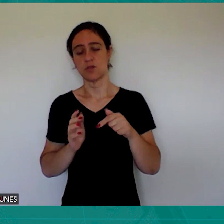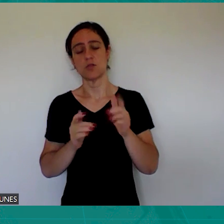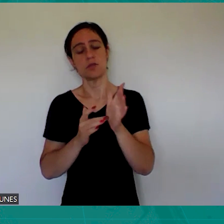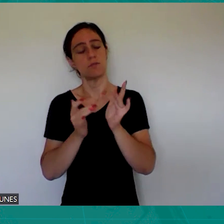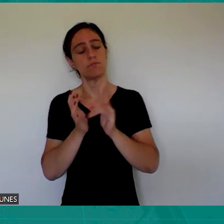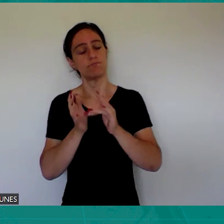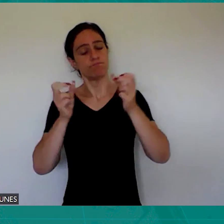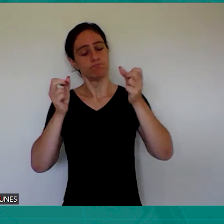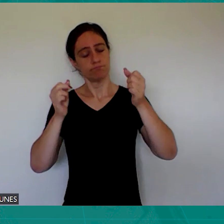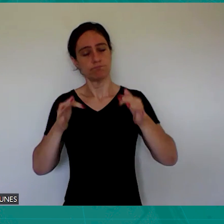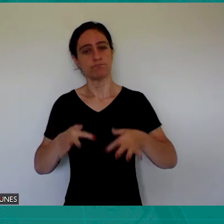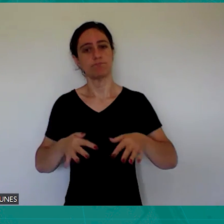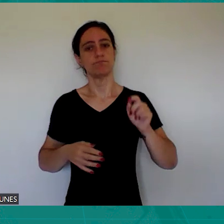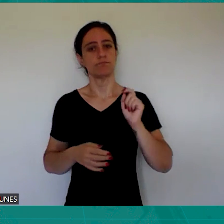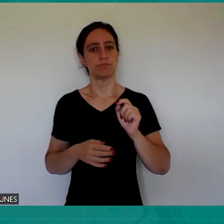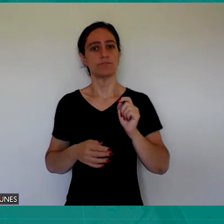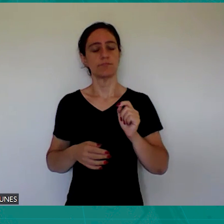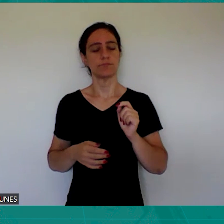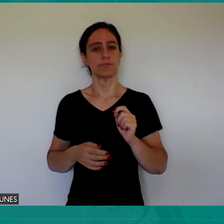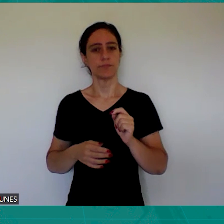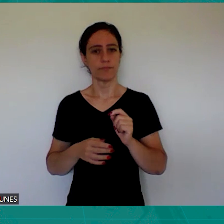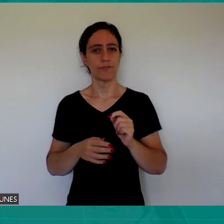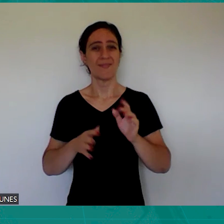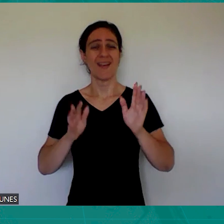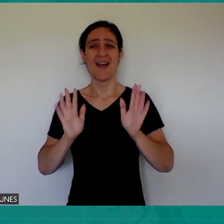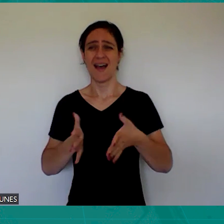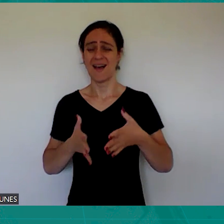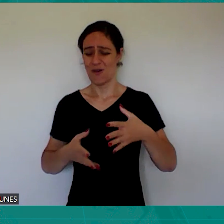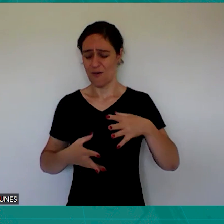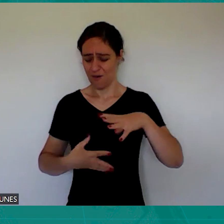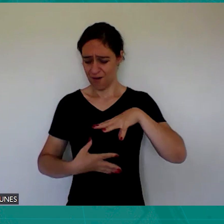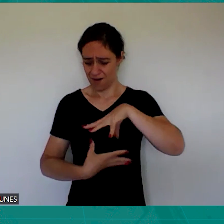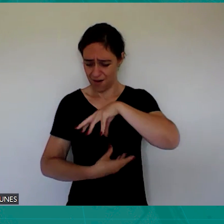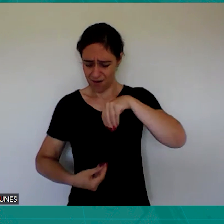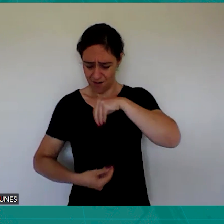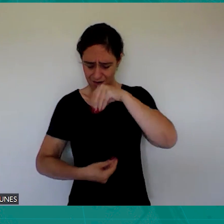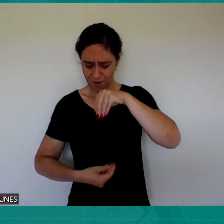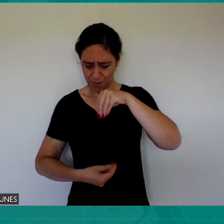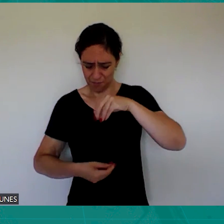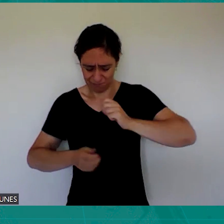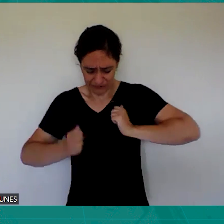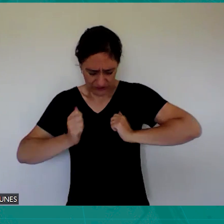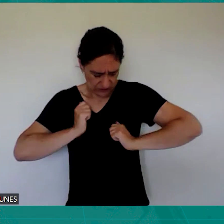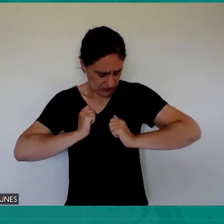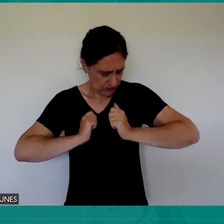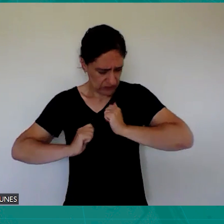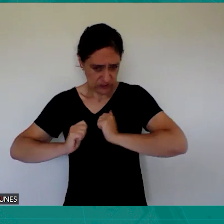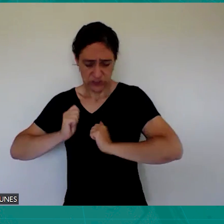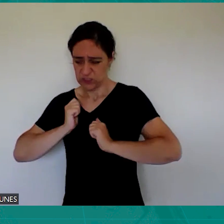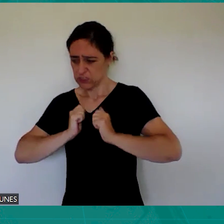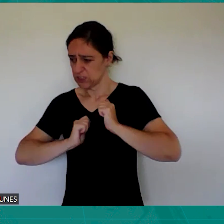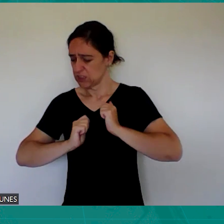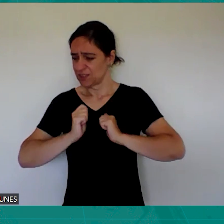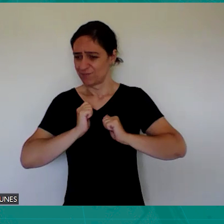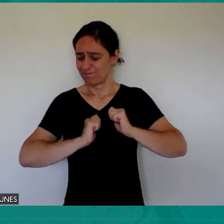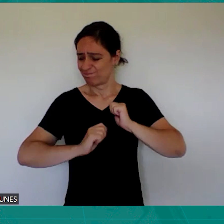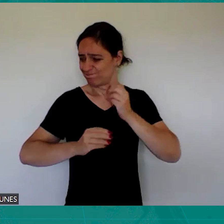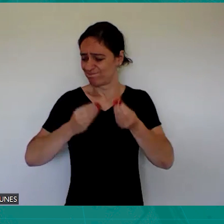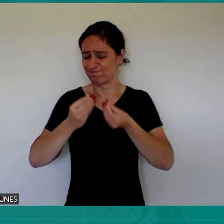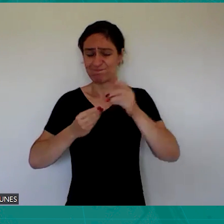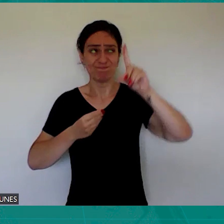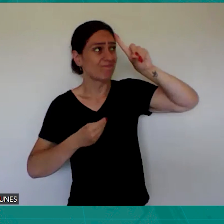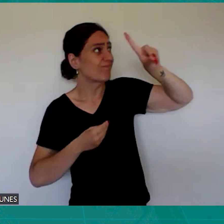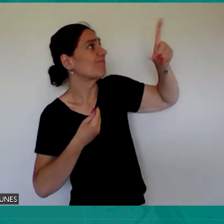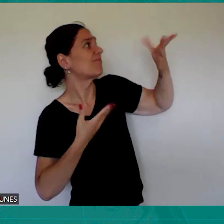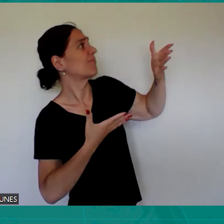agora está angustiada a minha alma. E que direi eu? Pai,